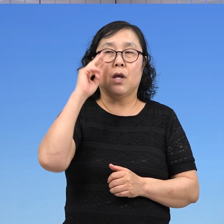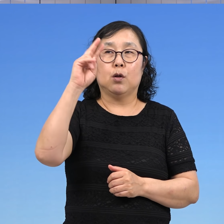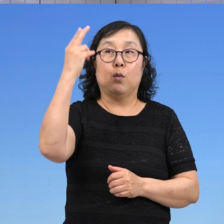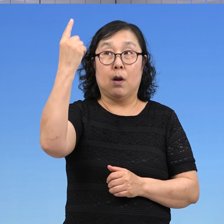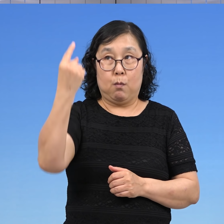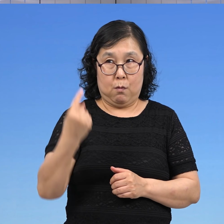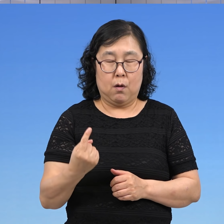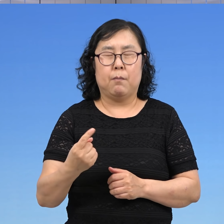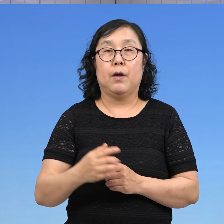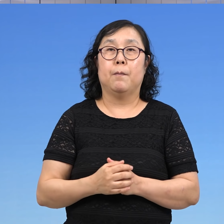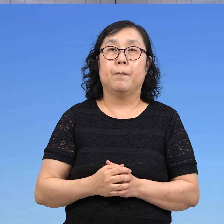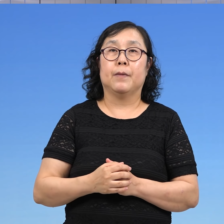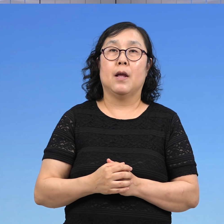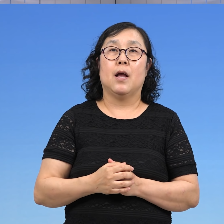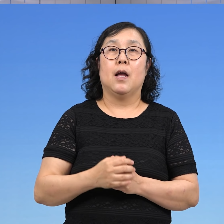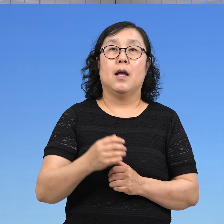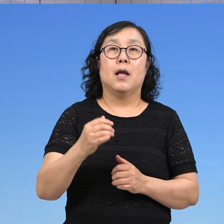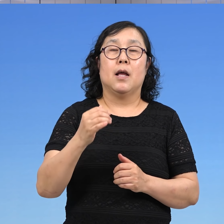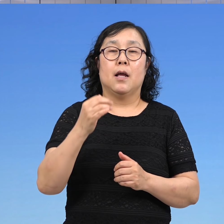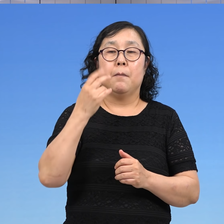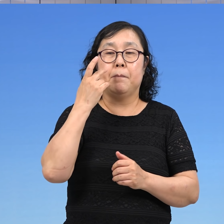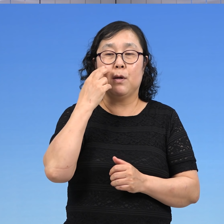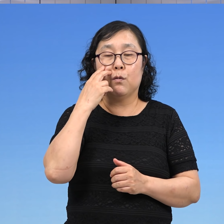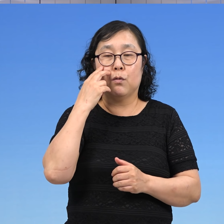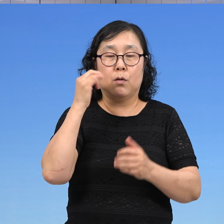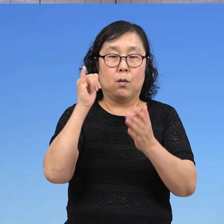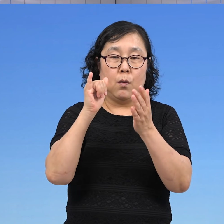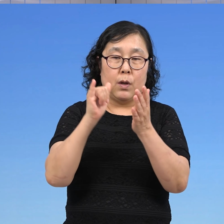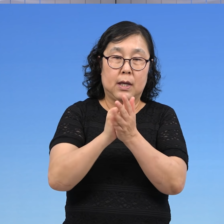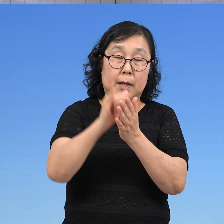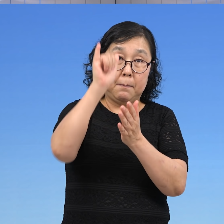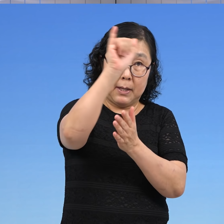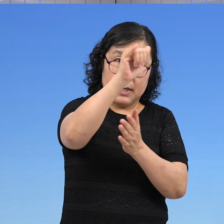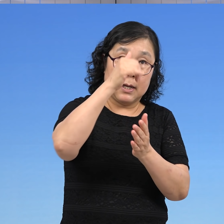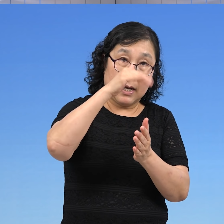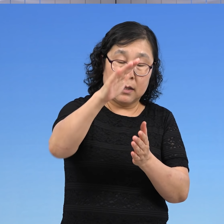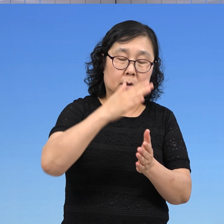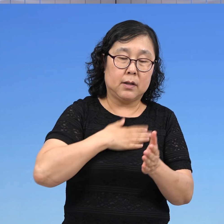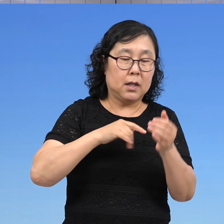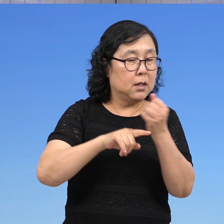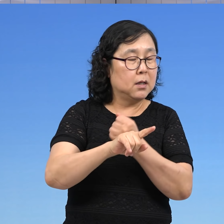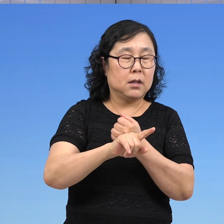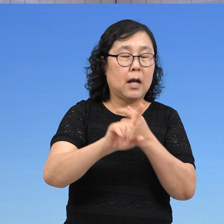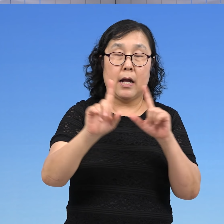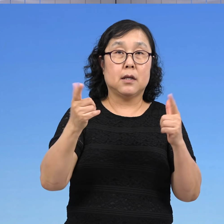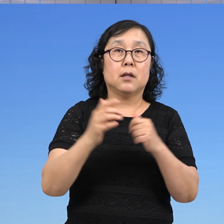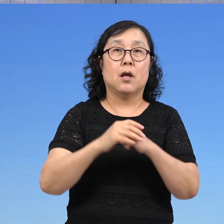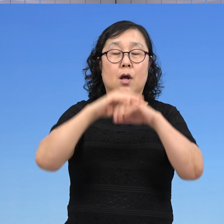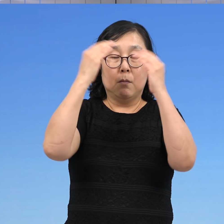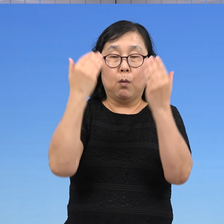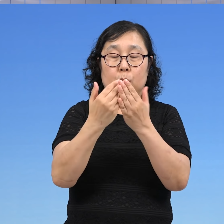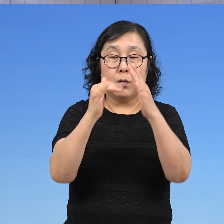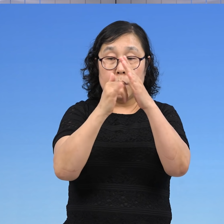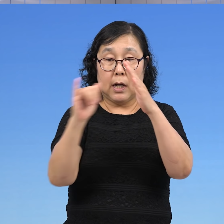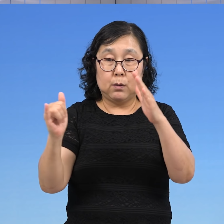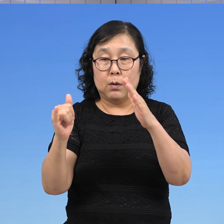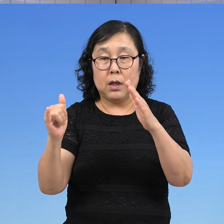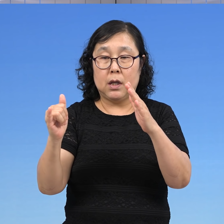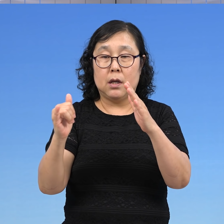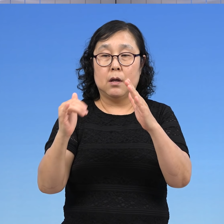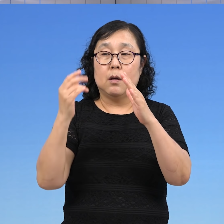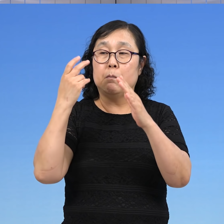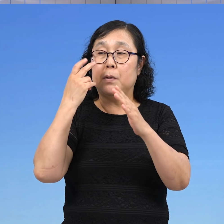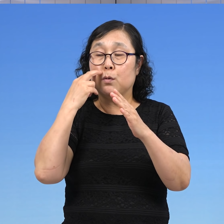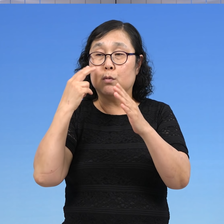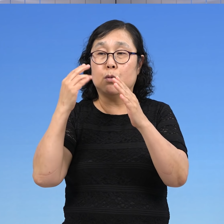겁니다 막내 니까 이 민간은 것까지는 매 의지가 하나도 안 되지 않았습니다 점거 죽임 인간이 까